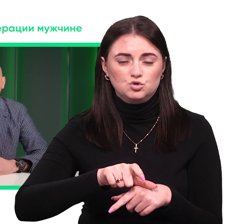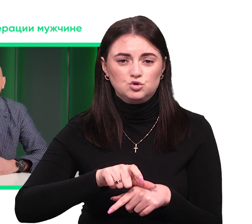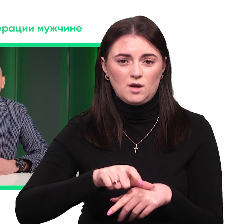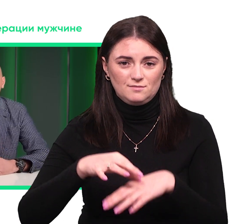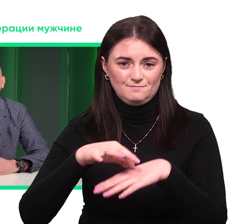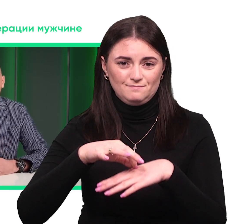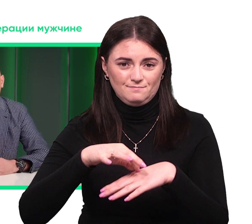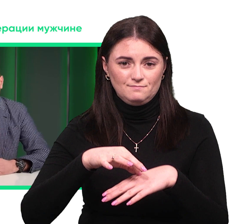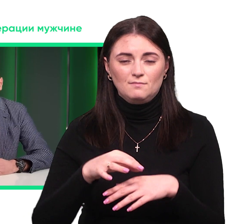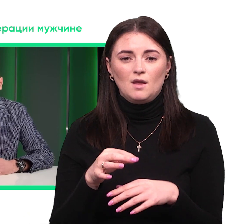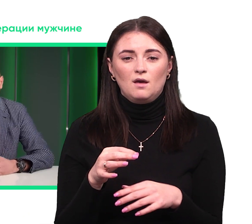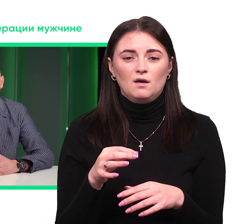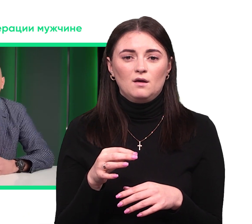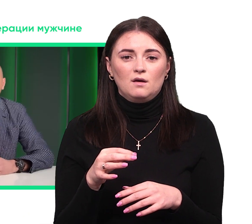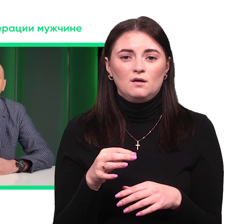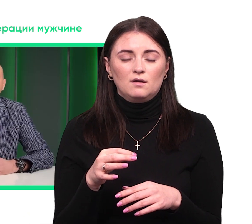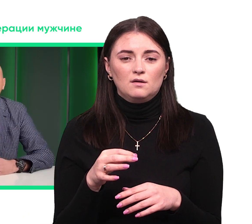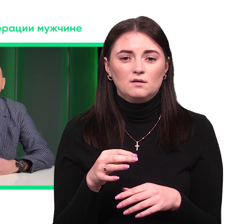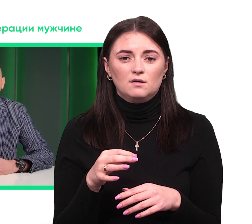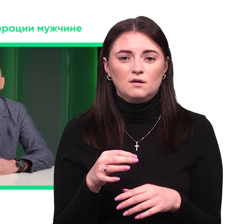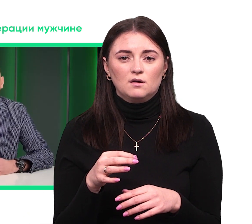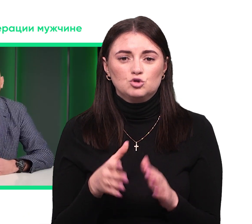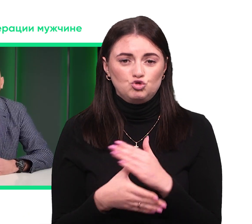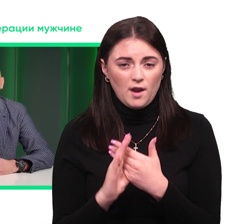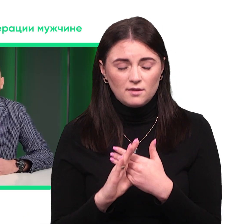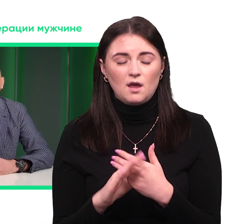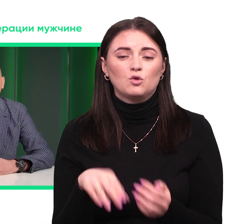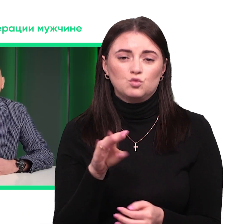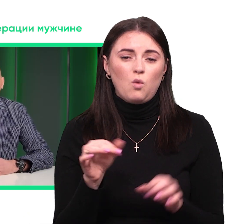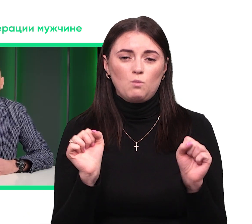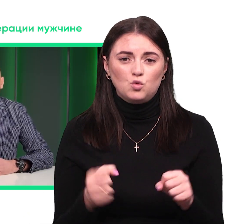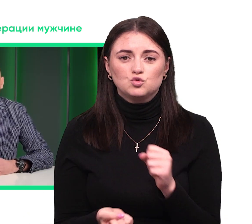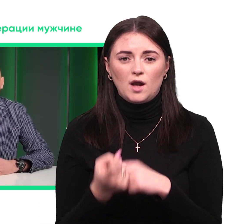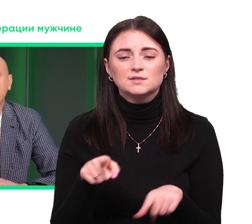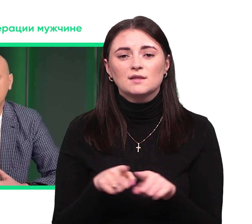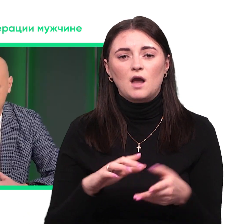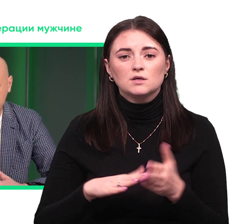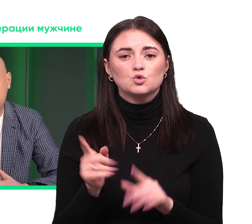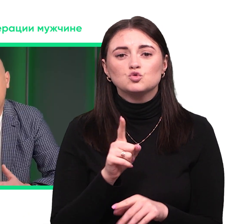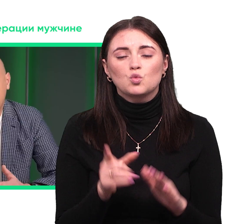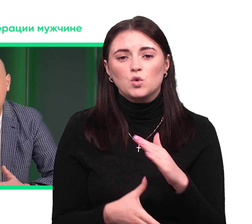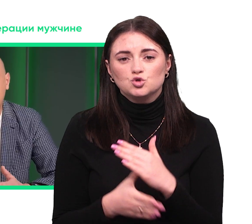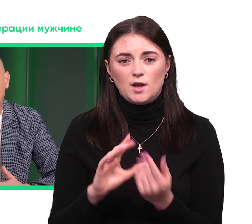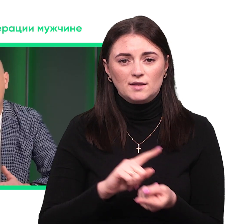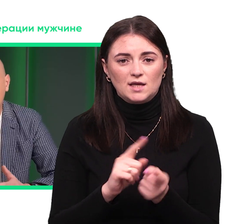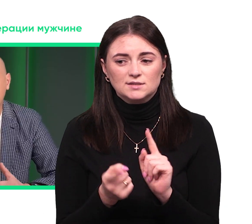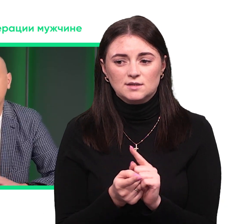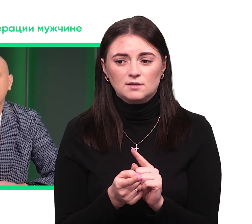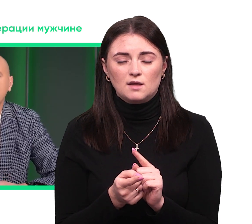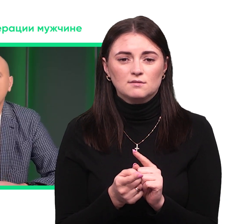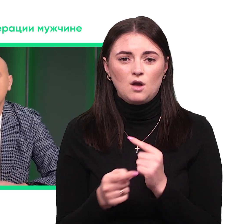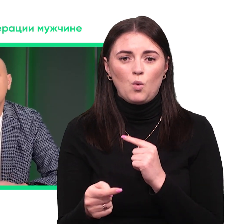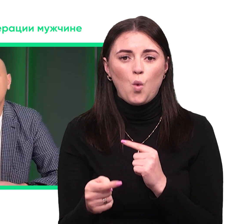крайней плоти, больше там, кожи полового члена, то может оказаться такая ситуация, что половой член станет несколько